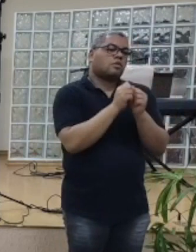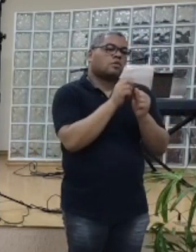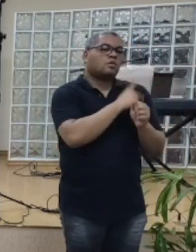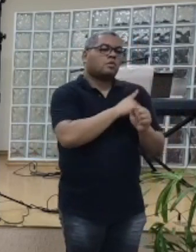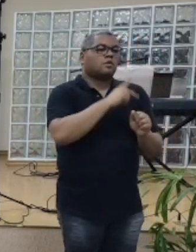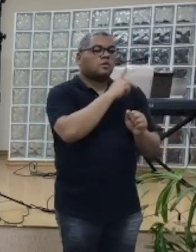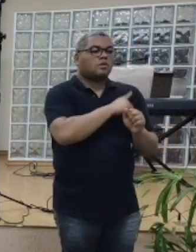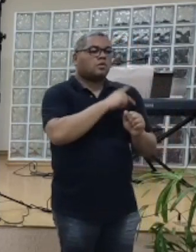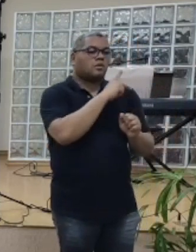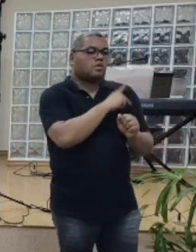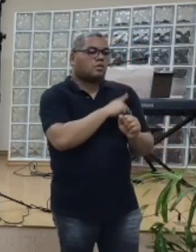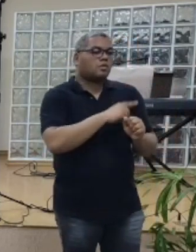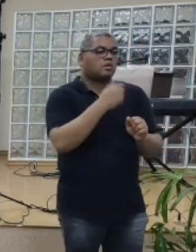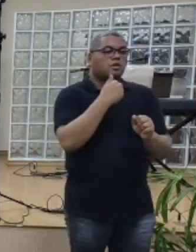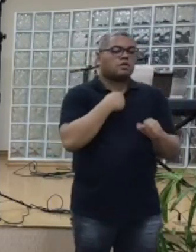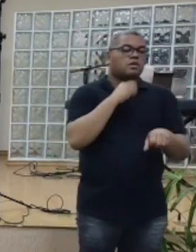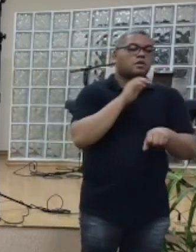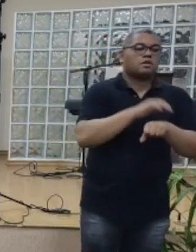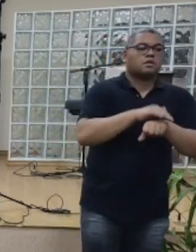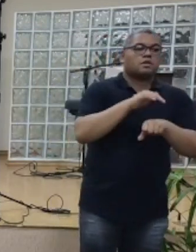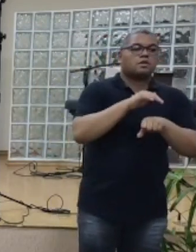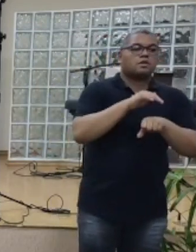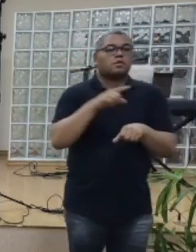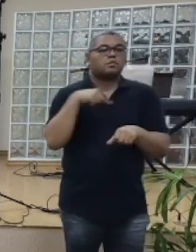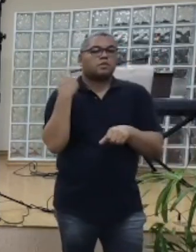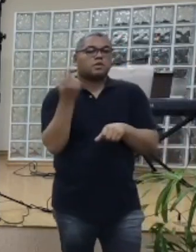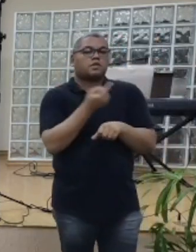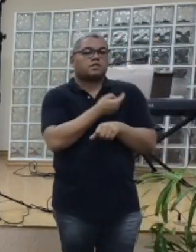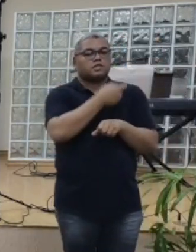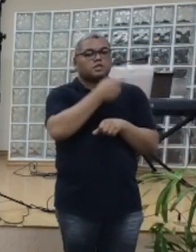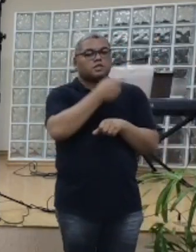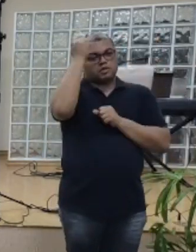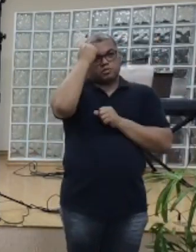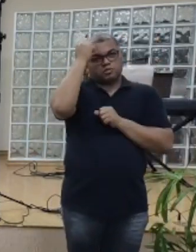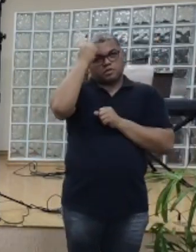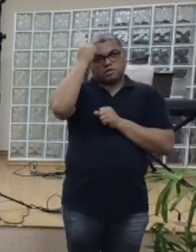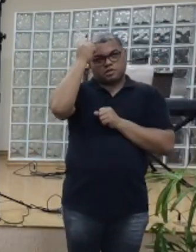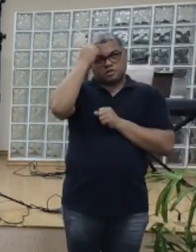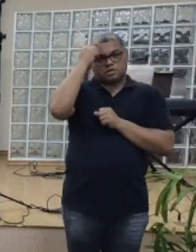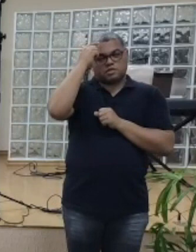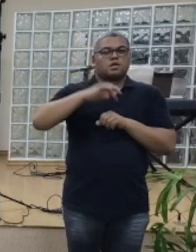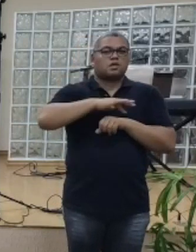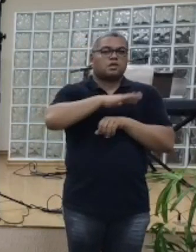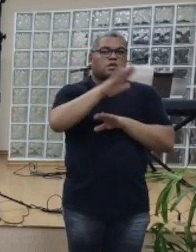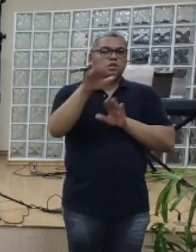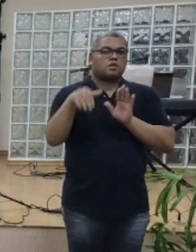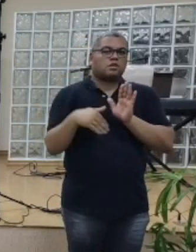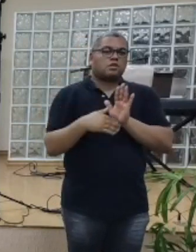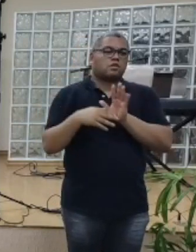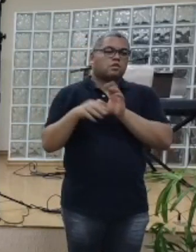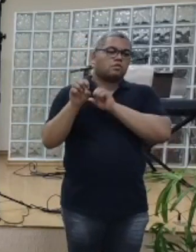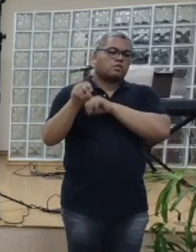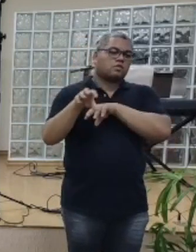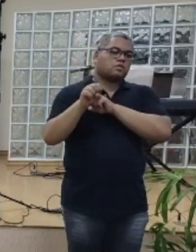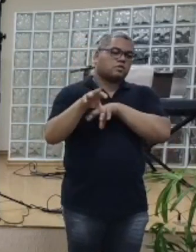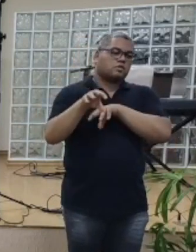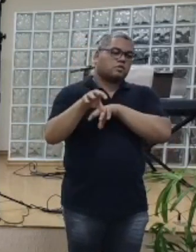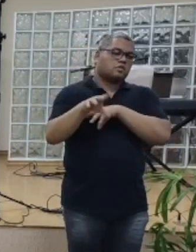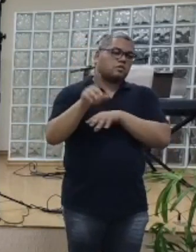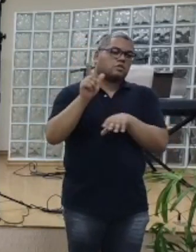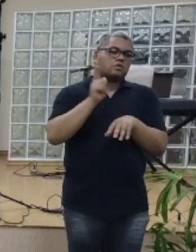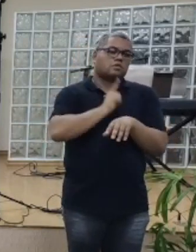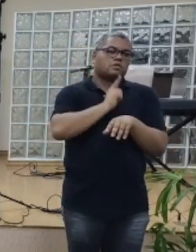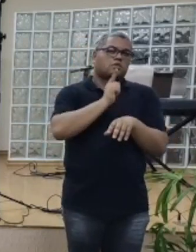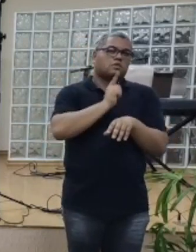de perguntas que eu elaborei para que a gente refletisse em todos os ensinos que nós aprendemos até agora, dentro